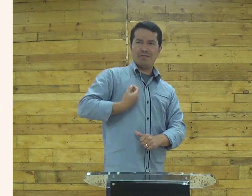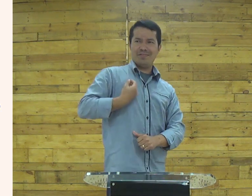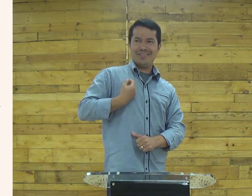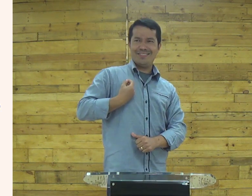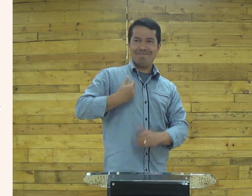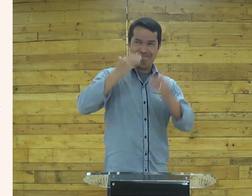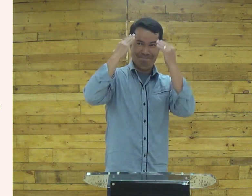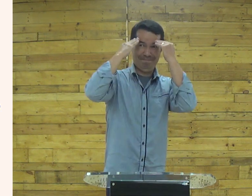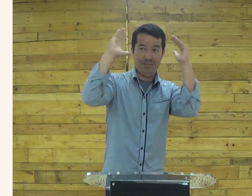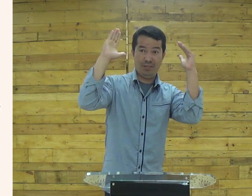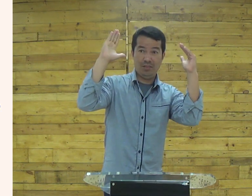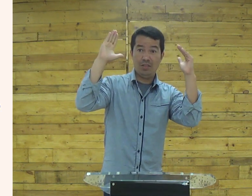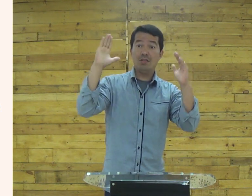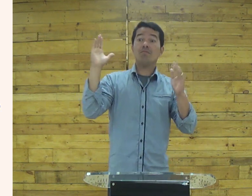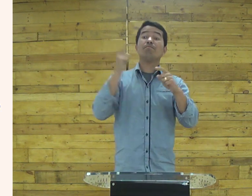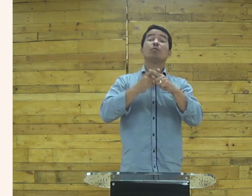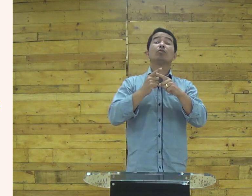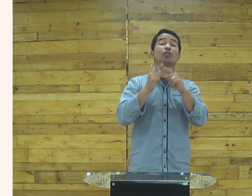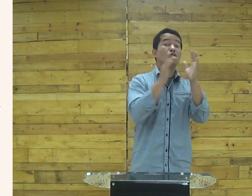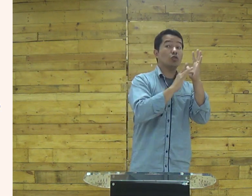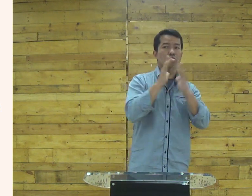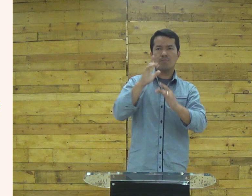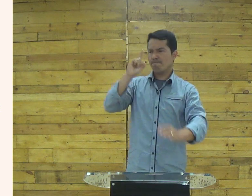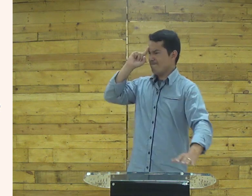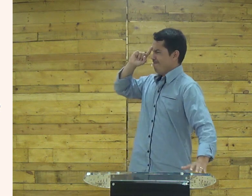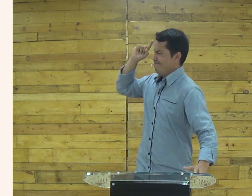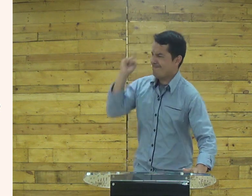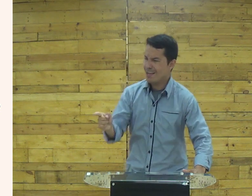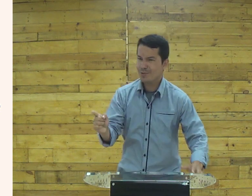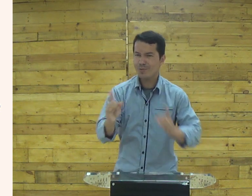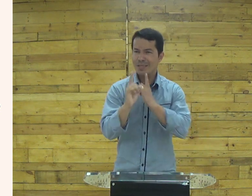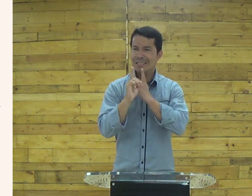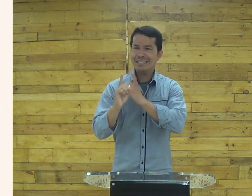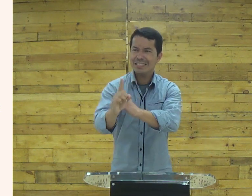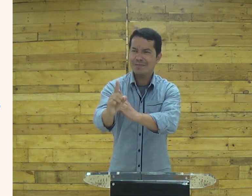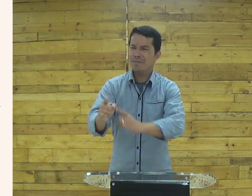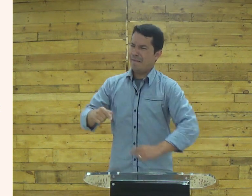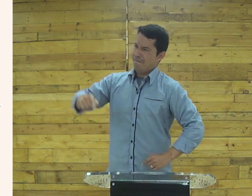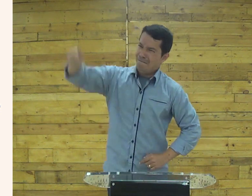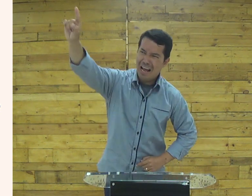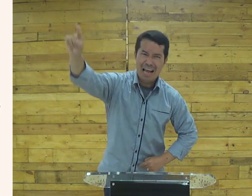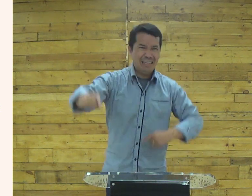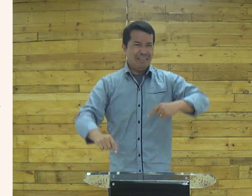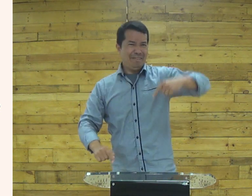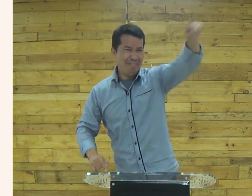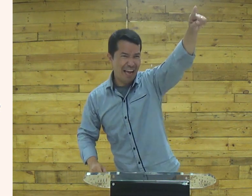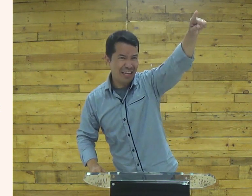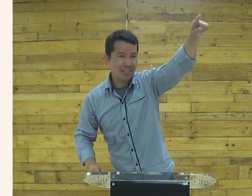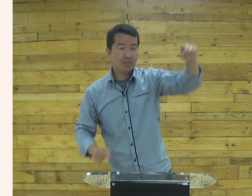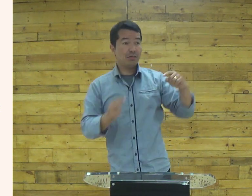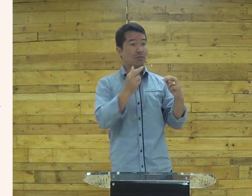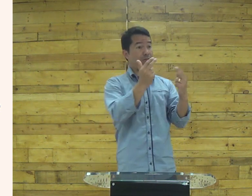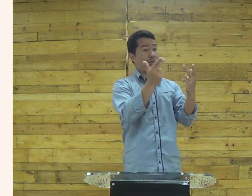oportunidade de se arrepender, de mudar a sua vida. Porque Jesus ordenou aos seus discípulos,